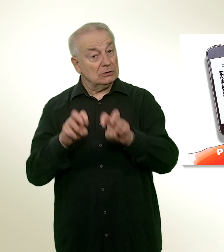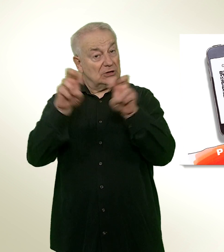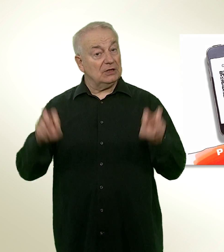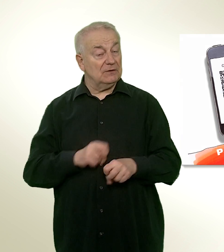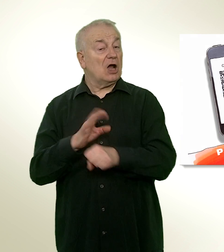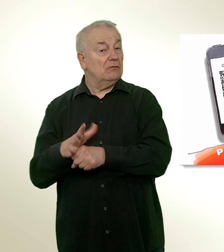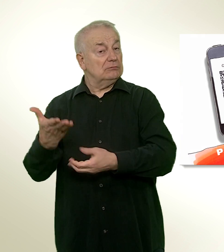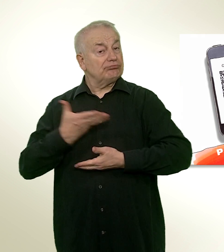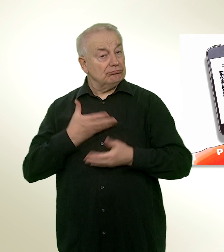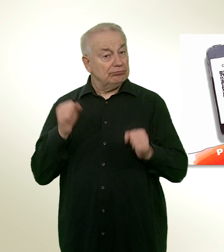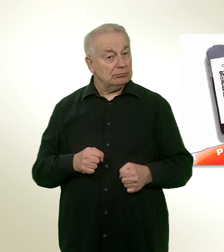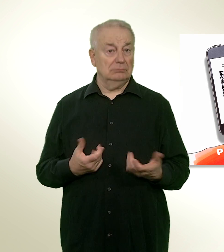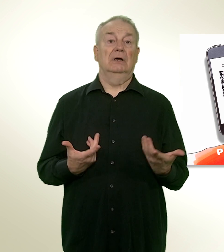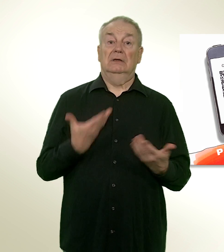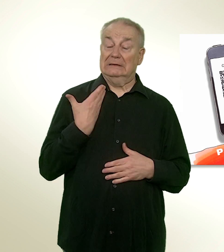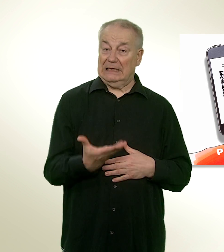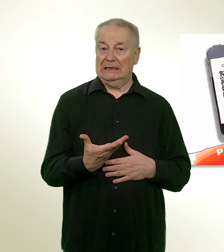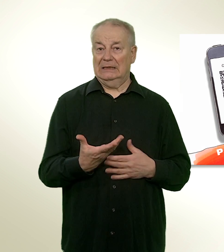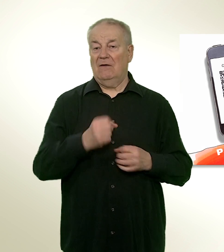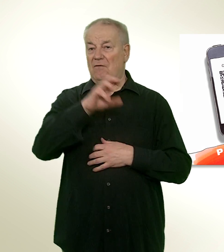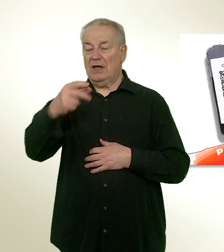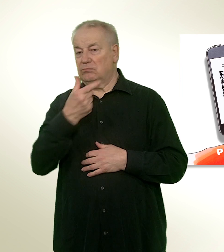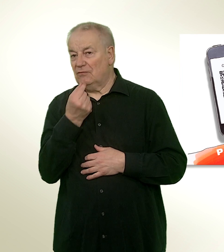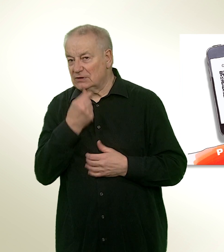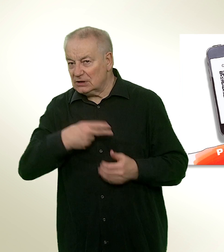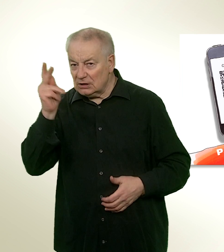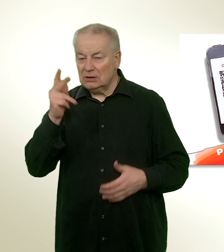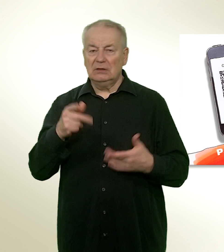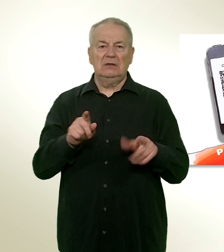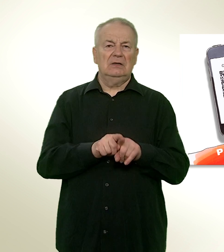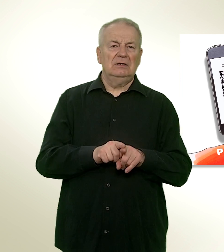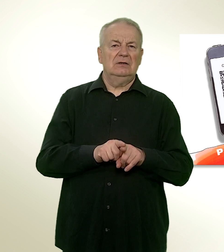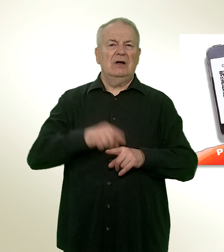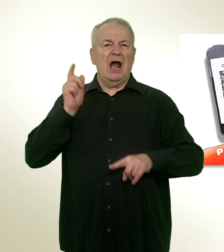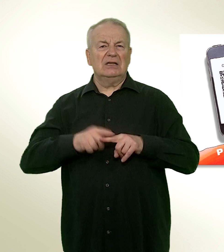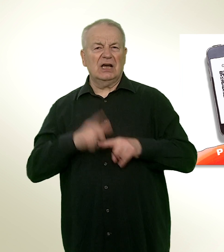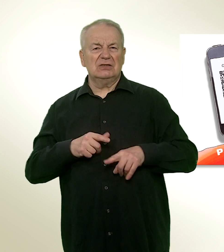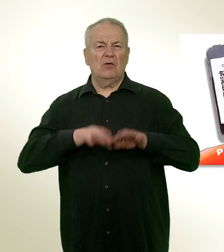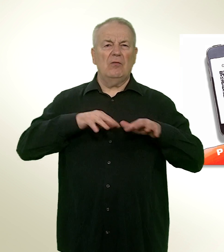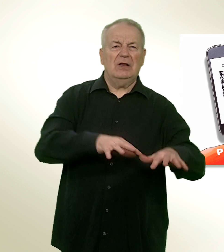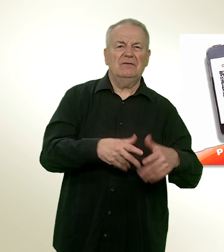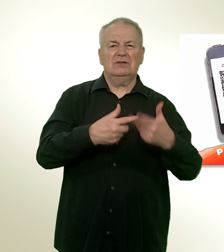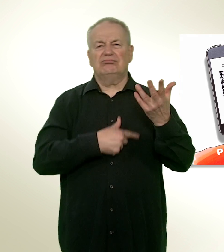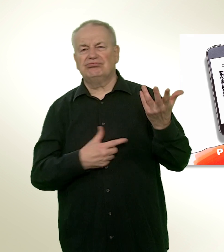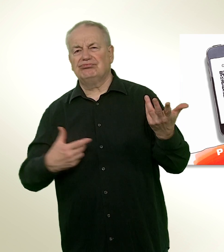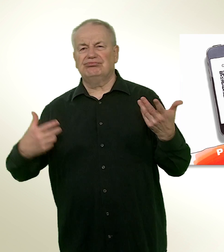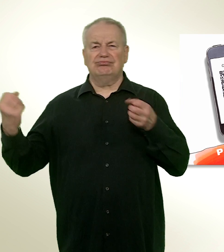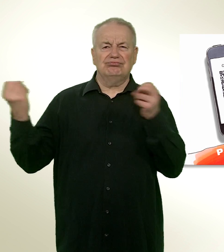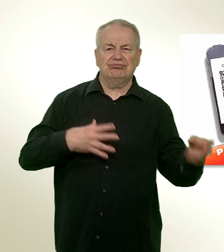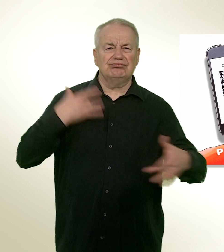Covid. Celui-ci facilite les voyages, permet d'éviter tant les interdictions de manifestations que de nouvelles fermetures.